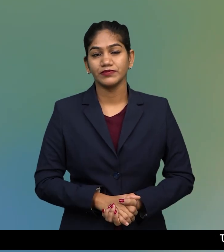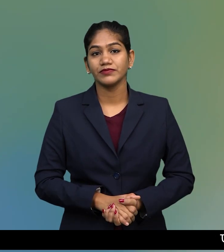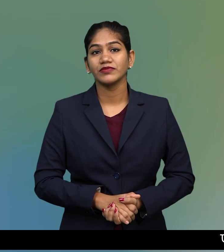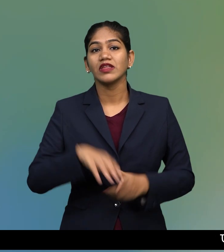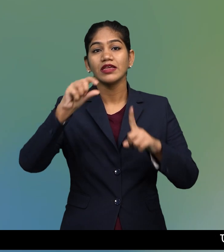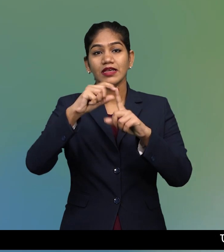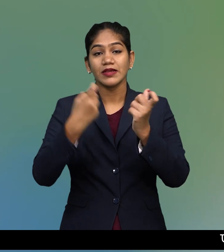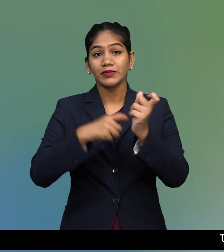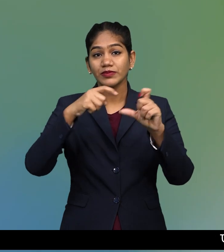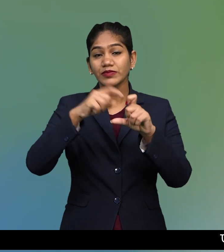पर्जन्यमान,